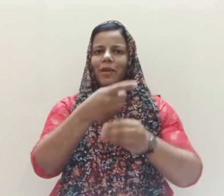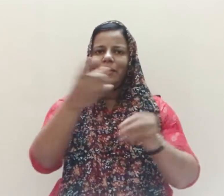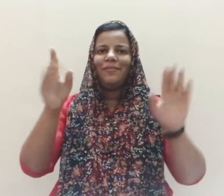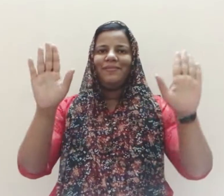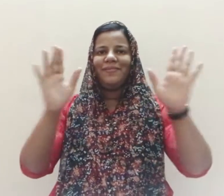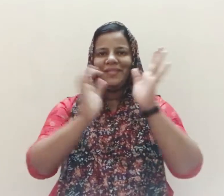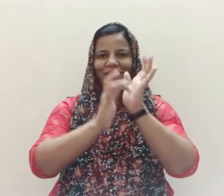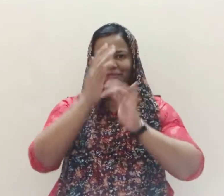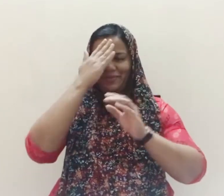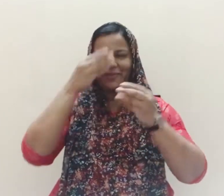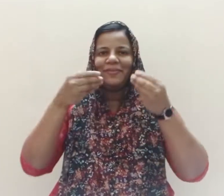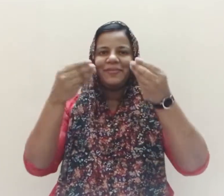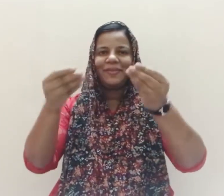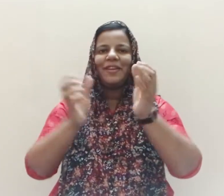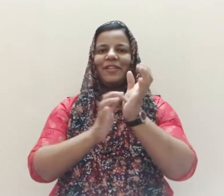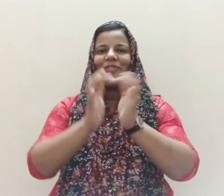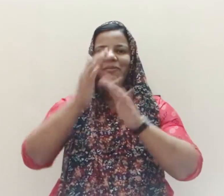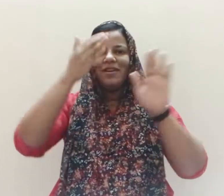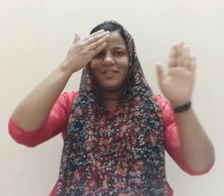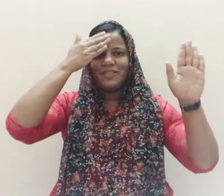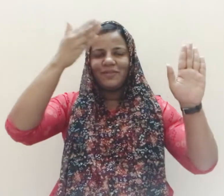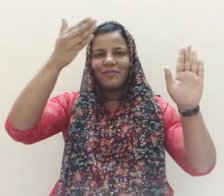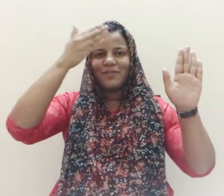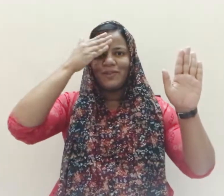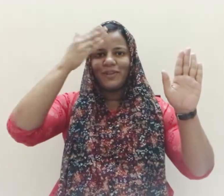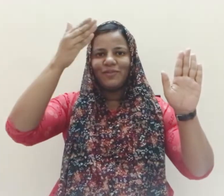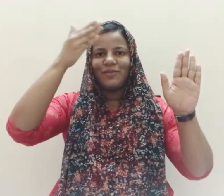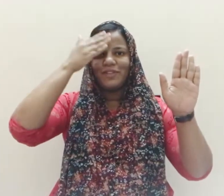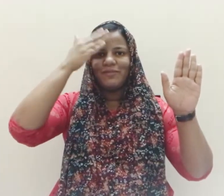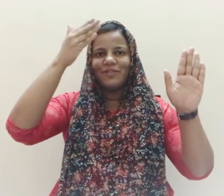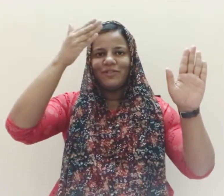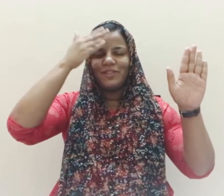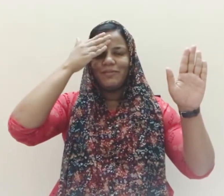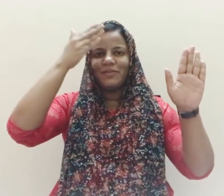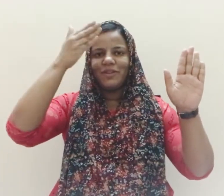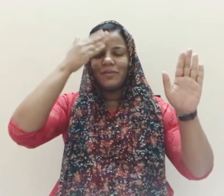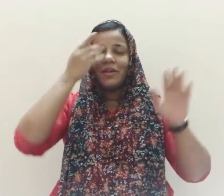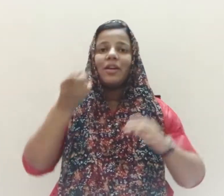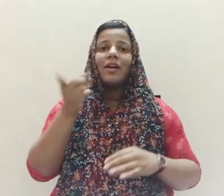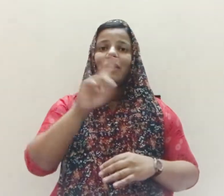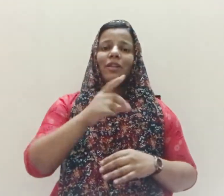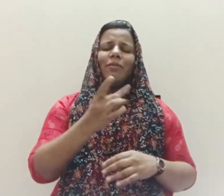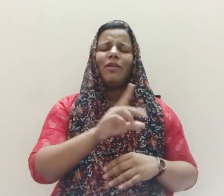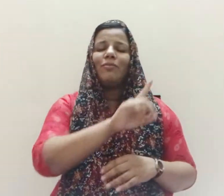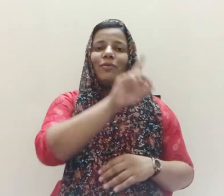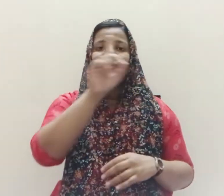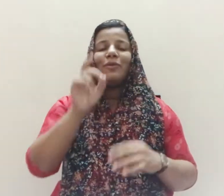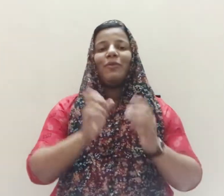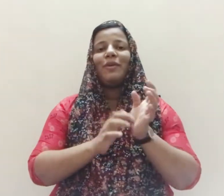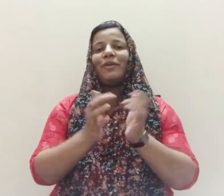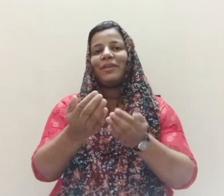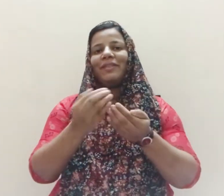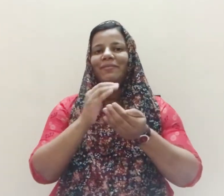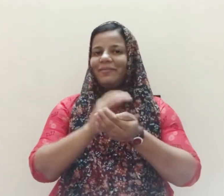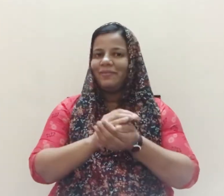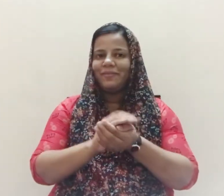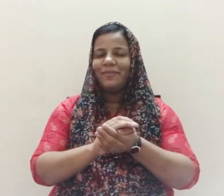ഉയർത്തി ഒന്ന് സ്തോത്രം പറഞ്ഞ് സ്തോത്രമപ്പാ, സ്തോത്രം, സ്തോത്രം, സ്തോത്രം, സ്തോത്രം, സ്തോത്രം. കഴിഞ്ഞ പകൽക്കാലം മുഴുവൻ നമ്മളെ കാത്തു വാരിച്ച കർത്താവിന് നമുക്ക് നന്ദി